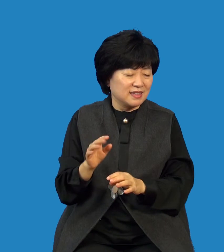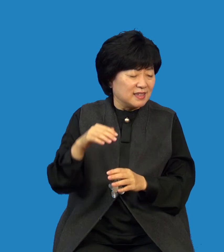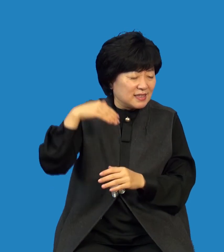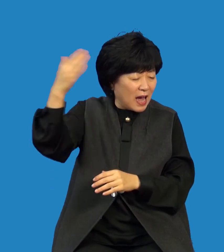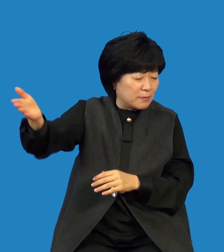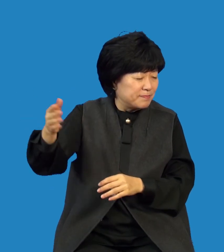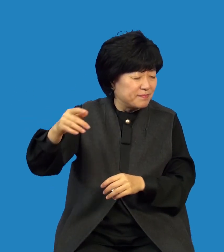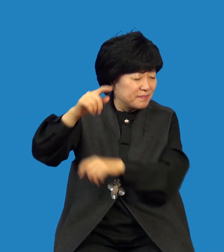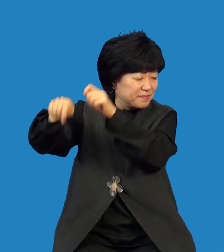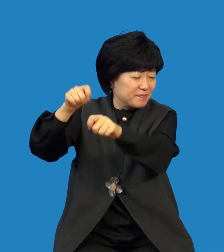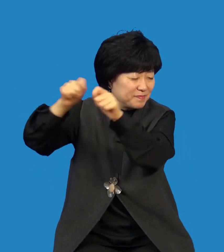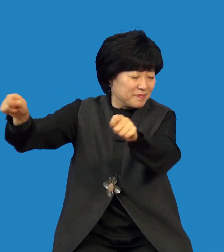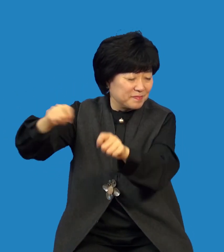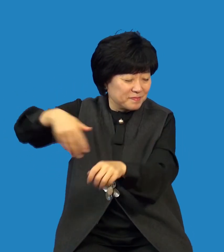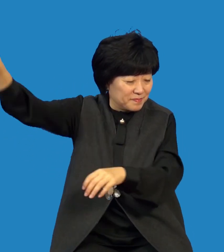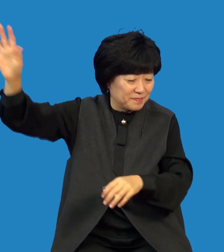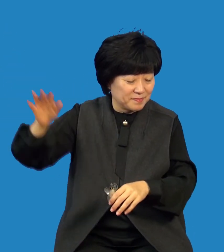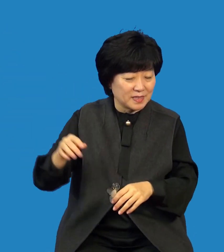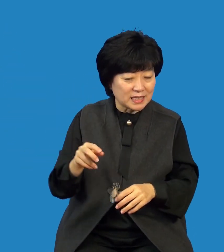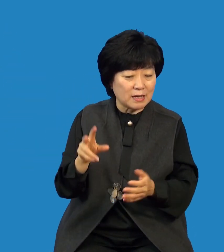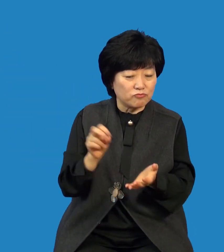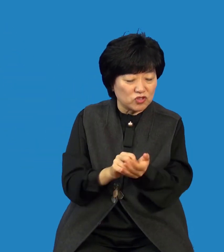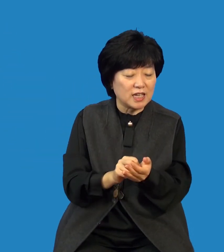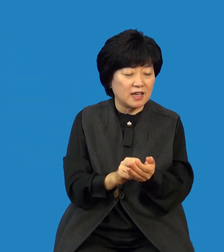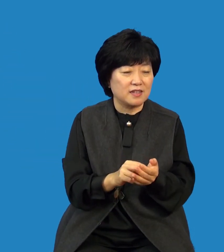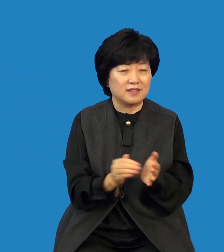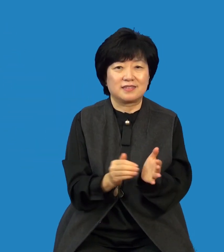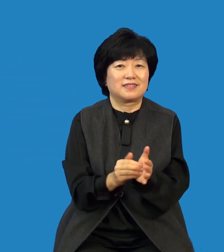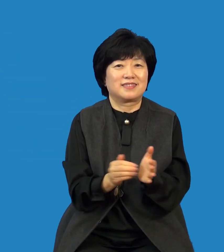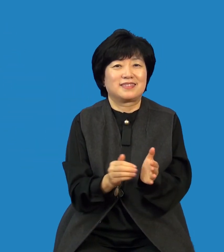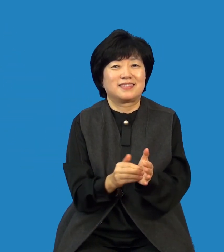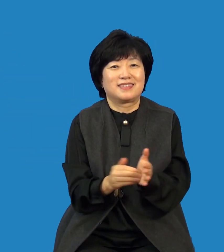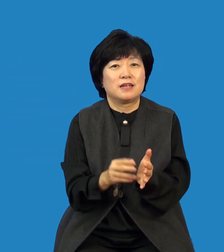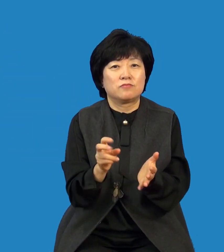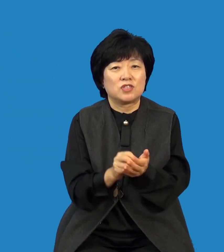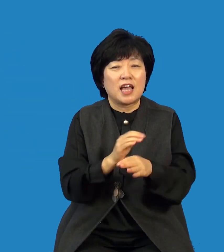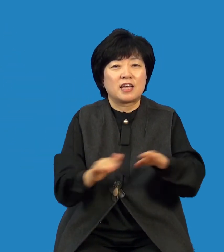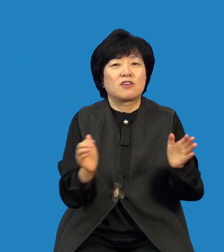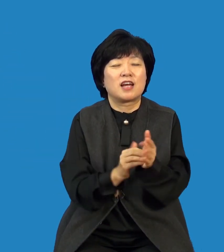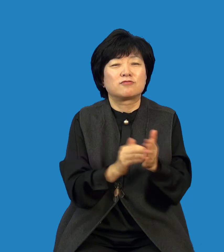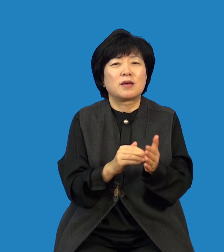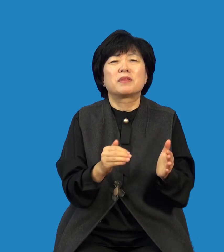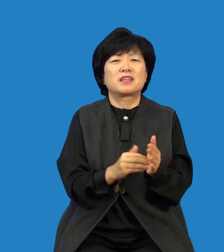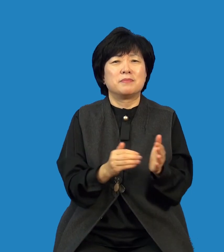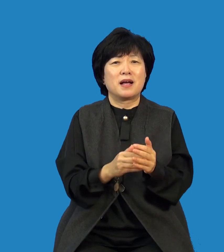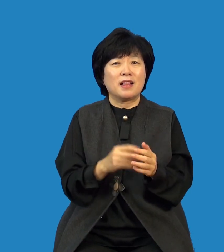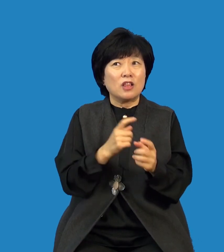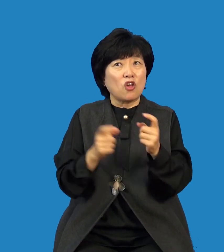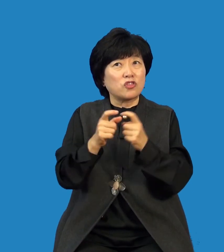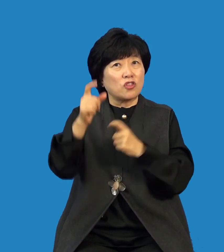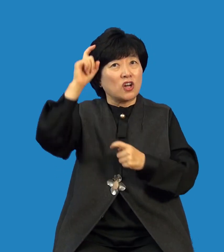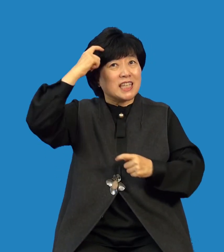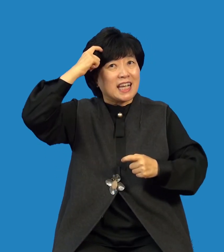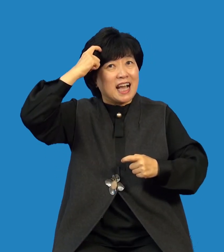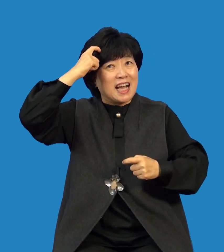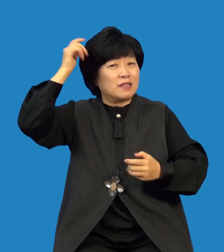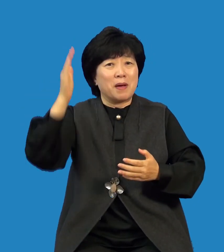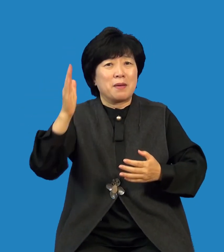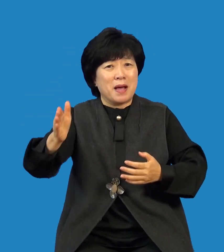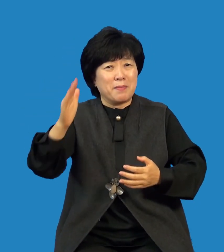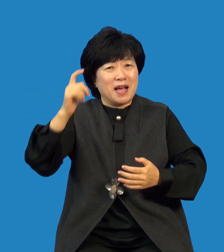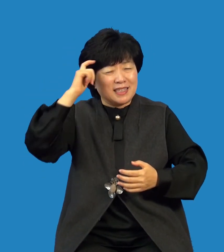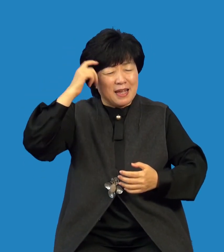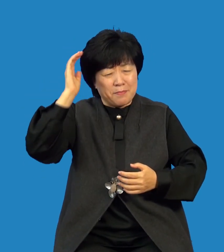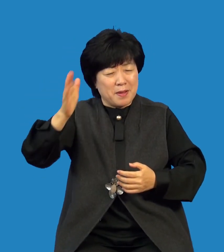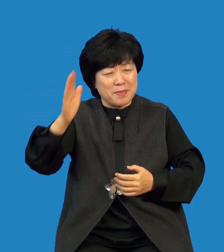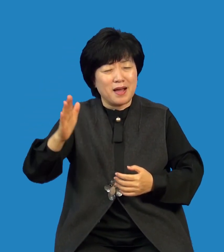그걸 고치면서 논문을 또 한 편 낼 수 있어. 그러면 2편이 되거든. 근데 이걸 거기서 내가 계속 생각하고 있으면 이게 하나 또 못 내는 거예요.